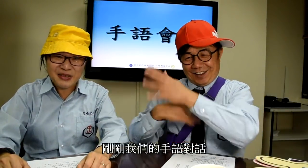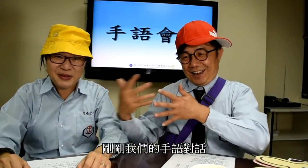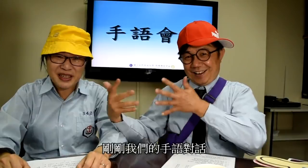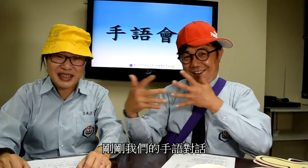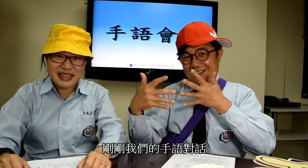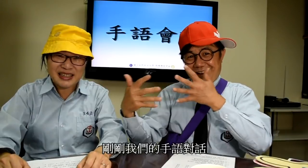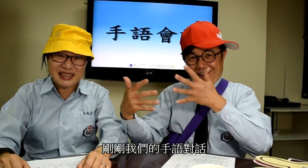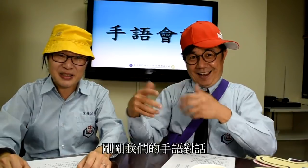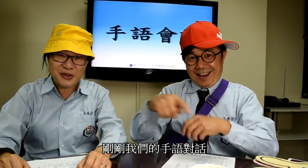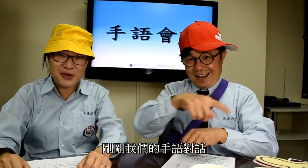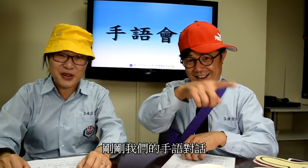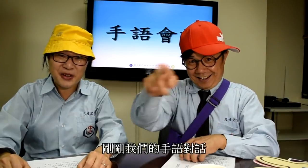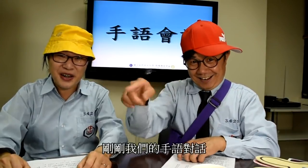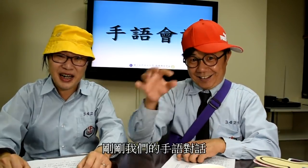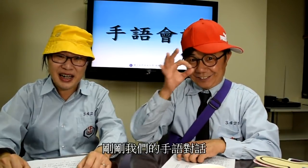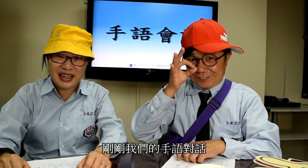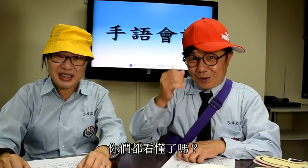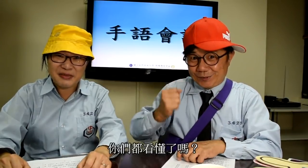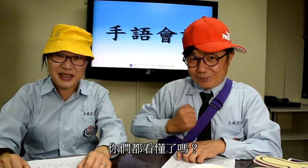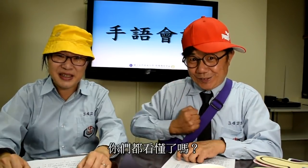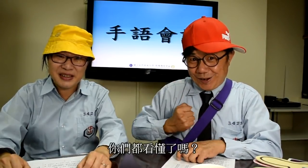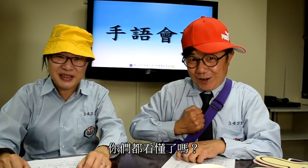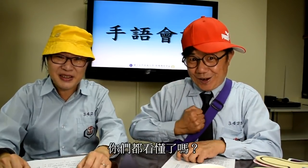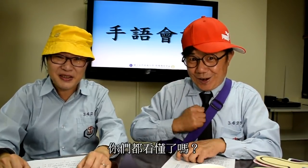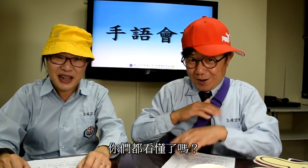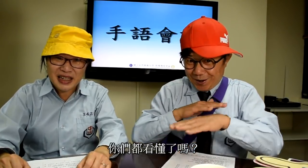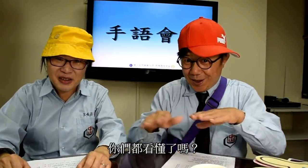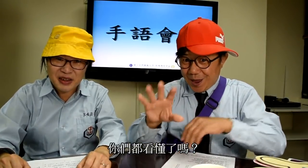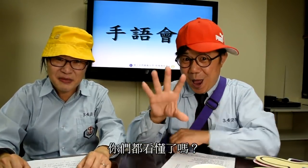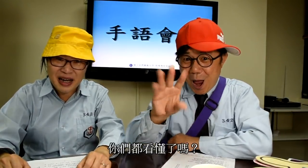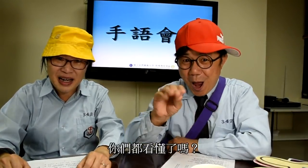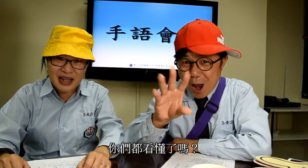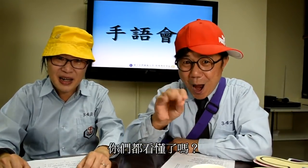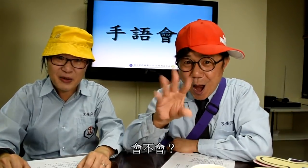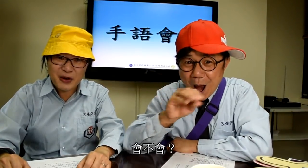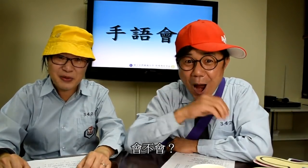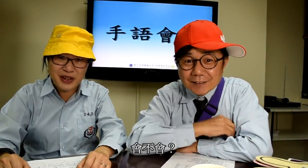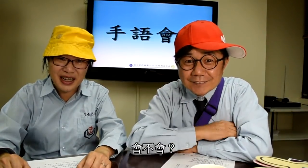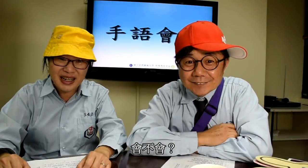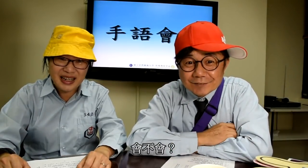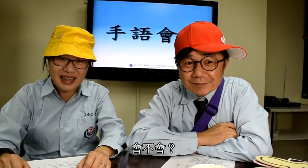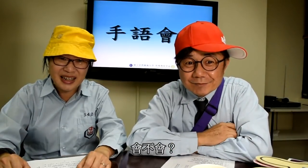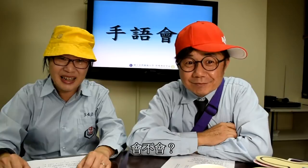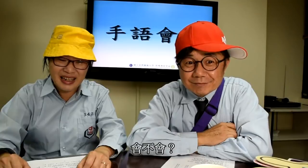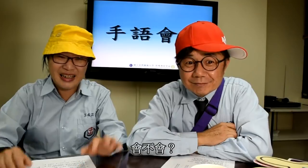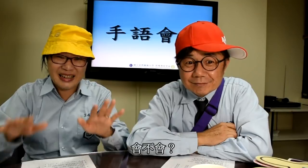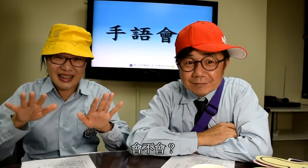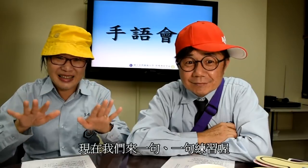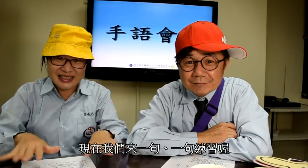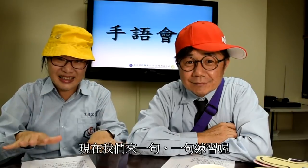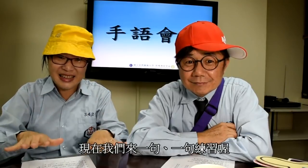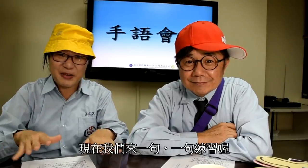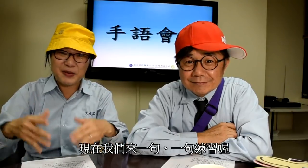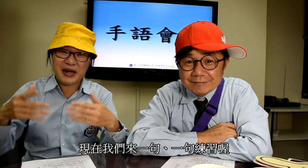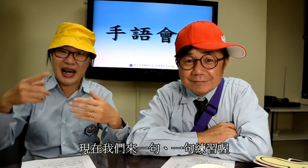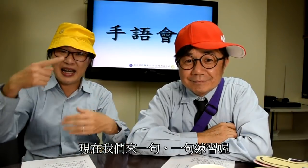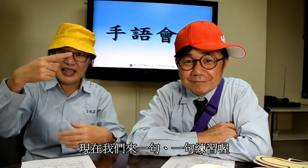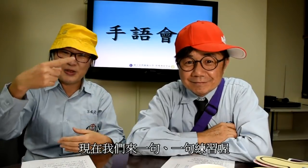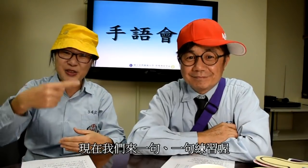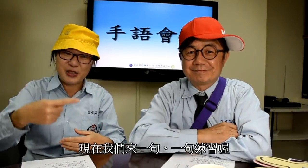我们的手语对话，你们都看懂了吗？会不会？现在我们来一句一句